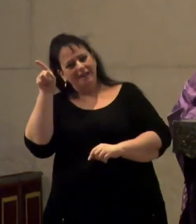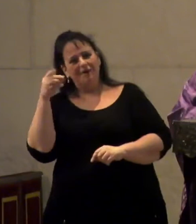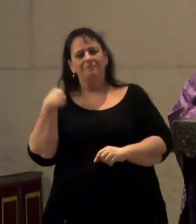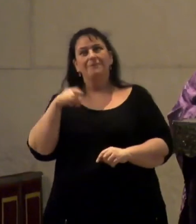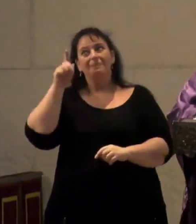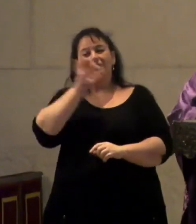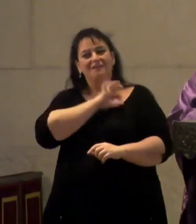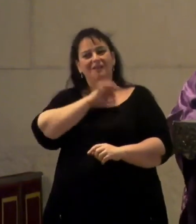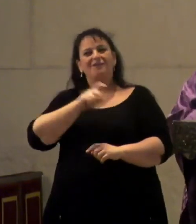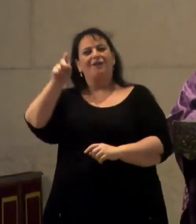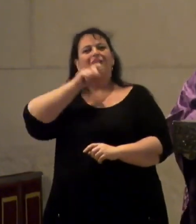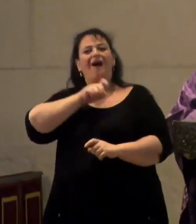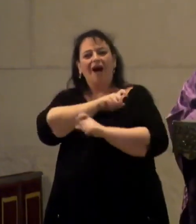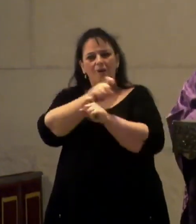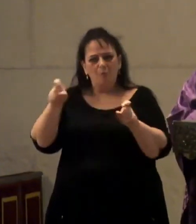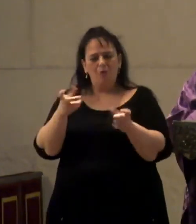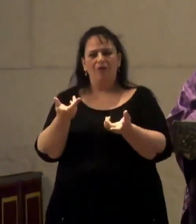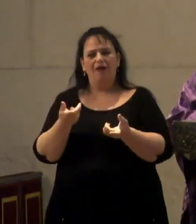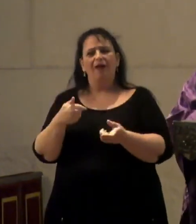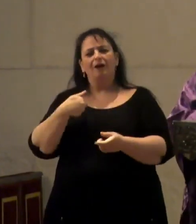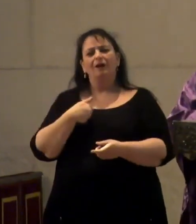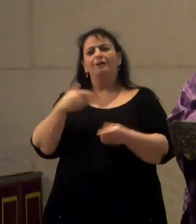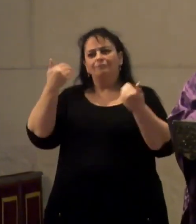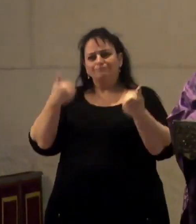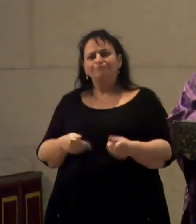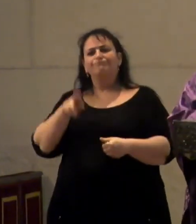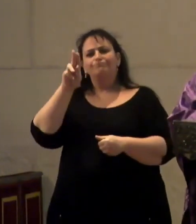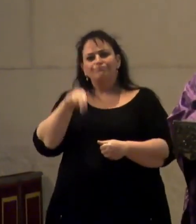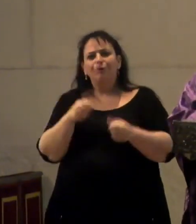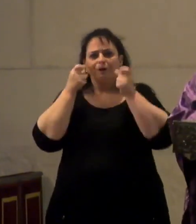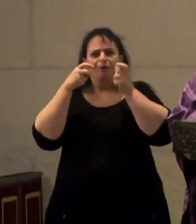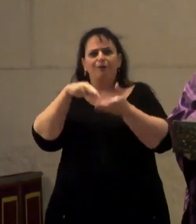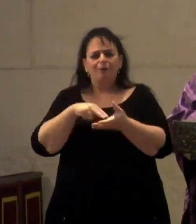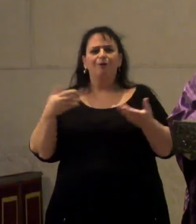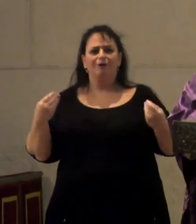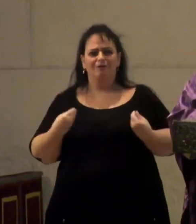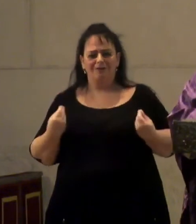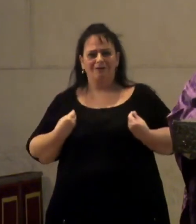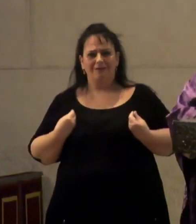que el Señor nos anuncia, yo soy la resurrección y la vida.